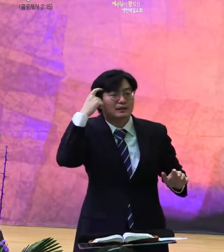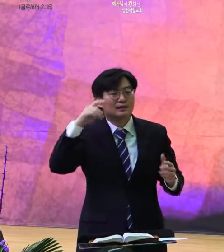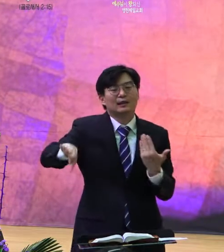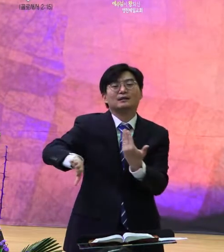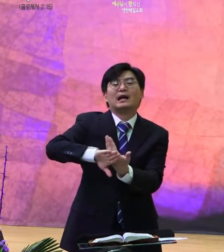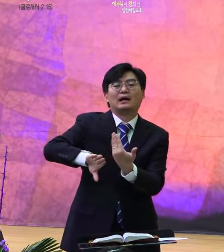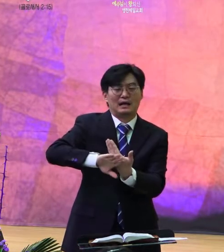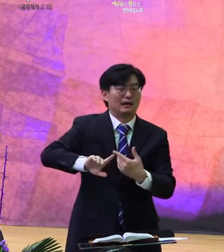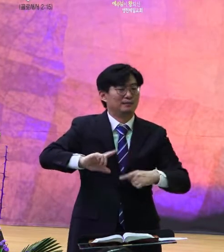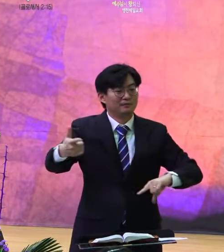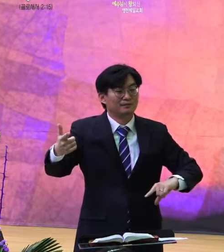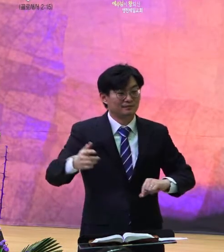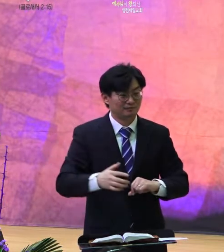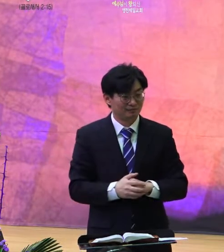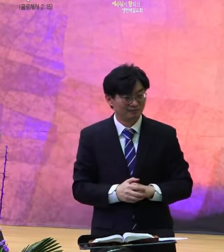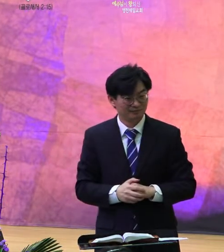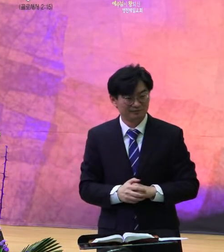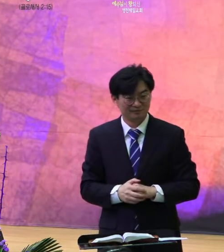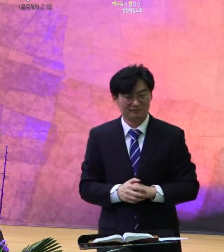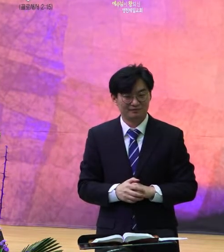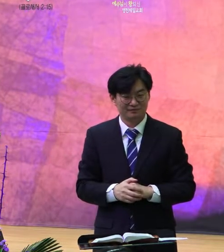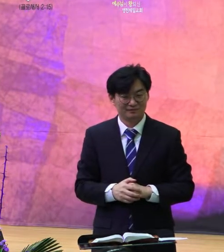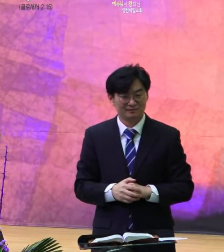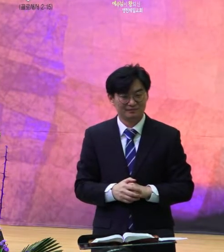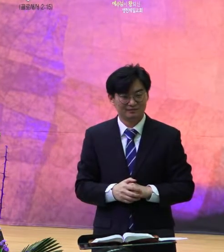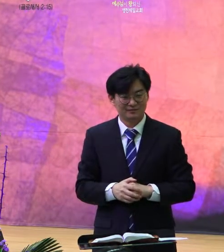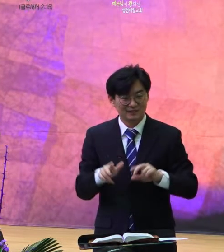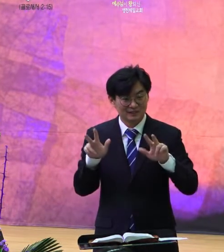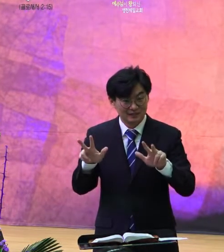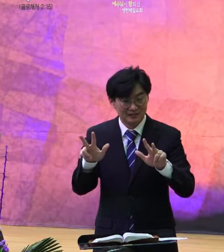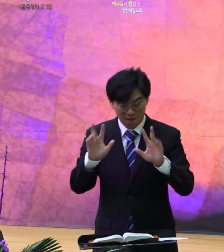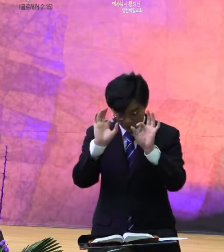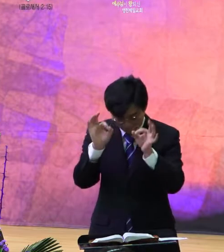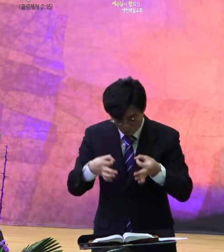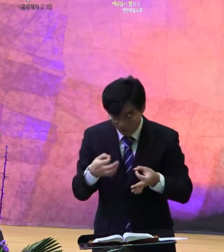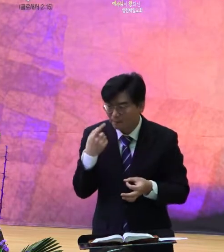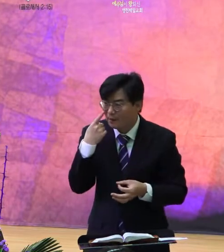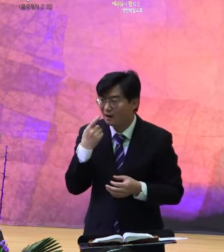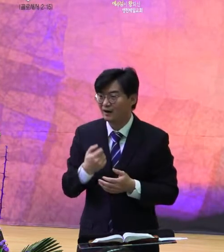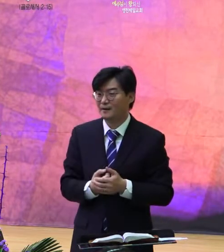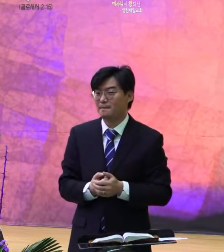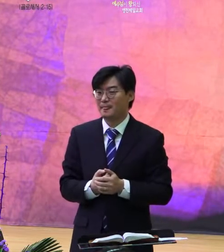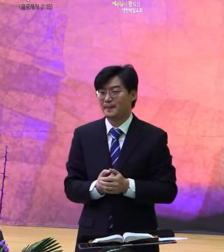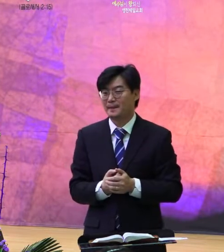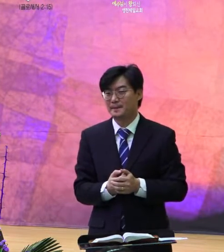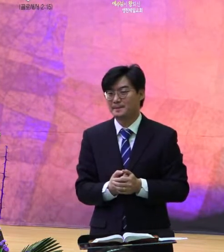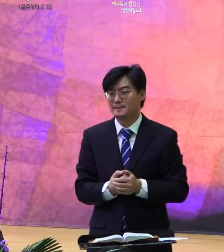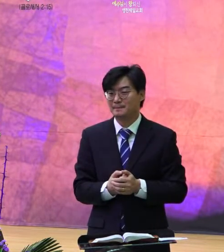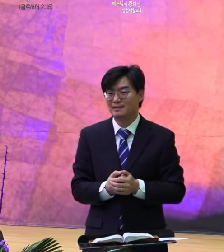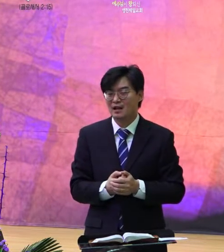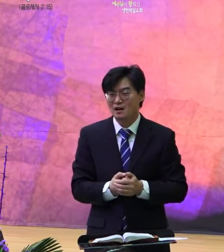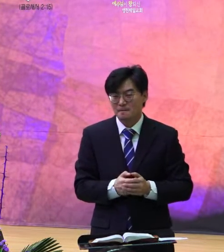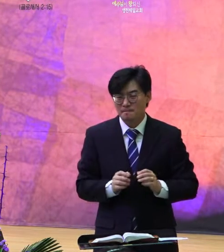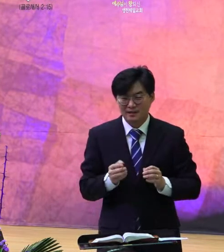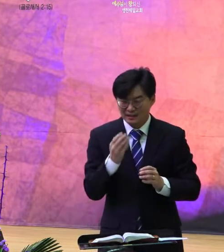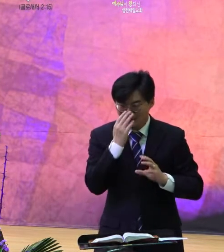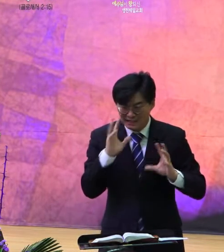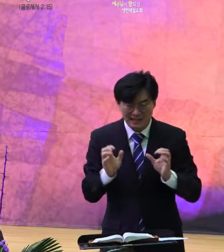경고로 받아들여져야 합니다. 왜냐하면 우리들도 오늘 성경 본문에 있는 무리들처럼 그럴 수 있다고